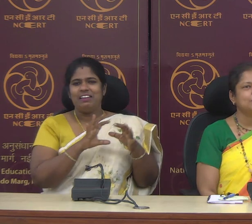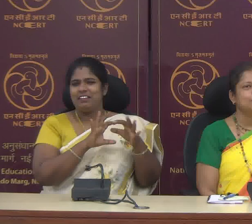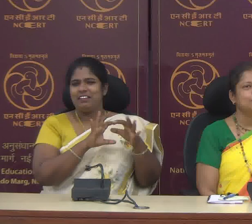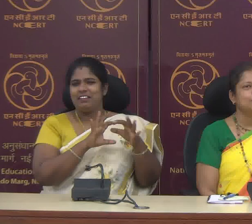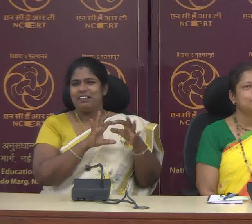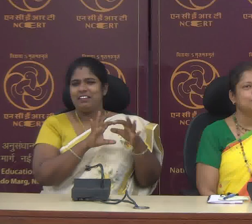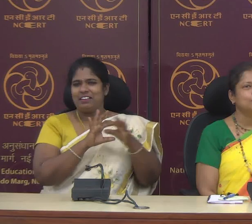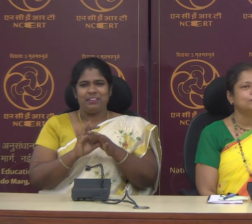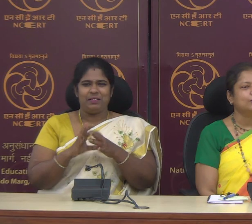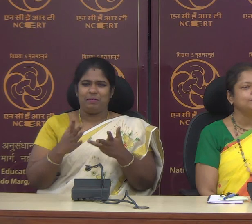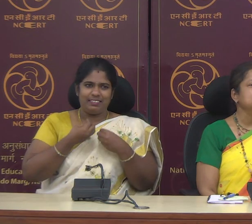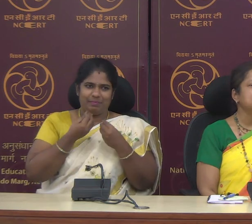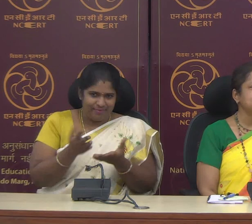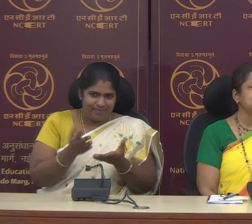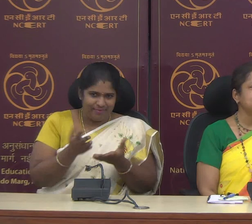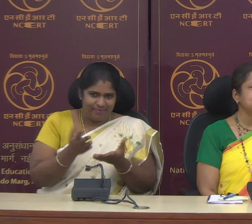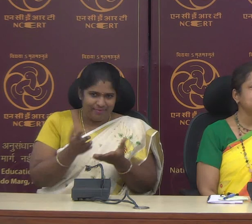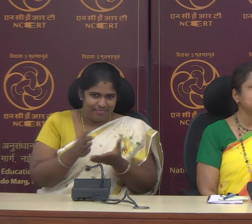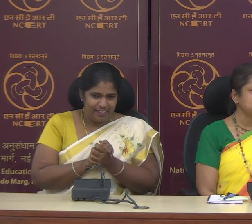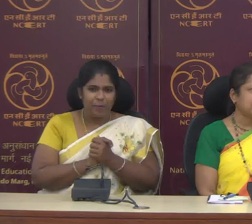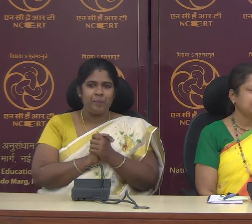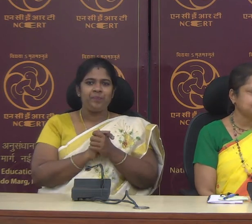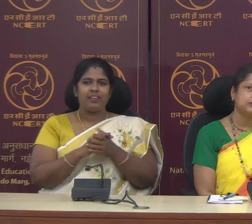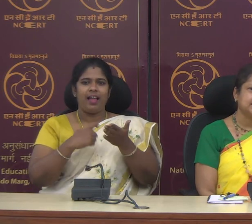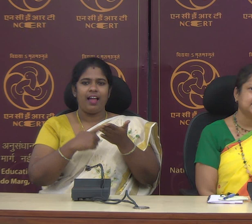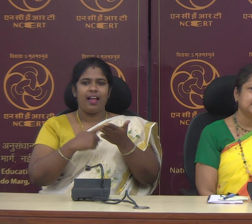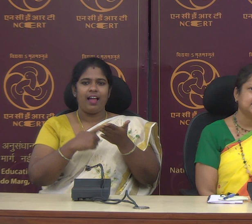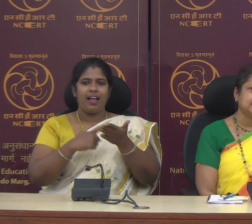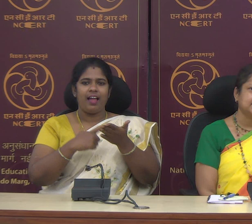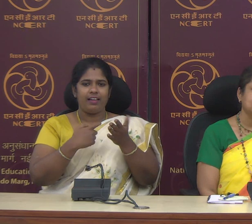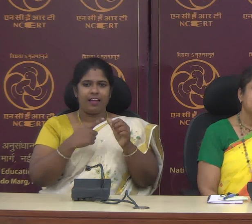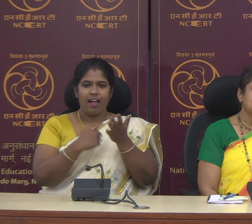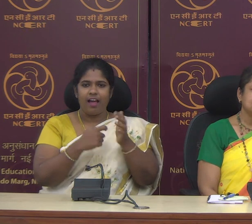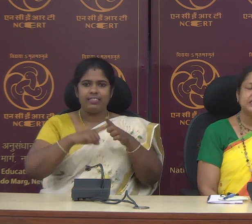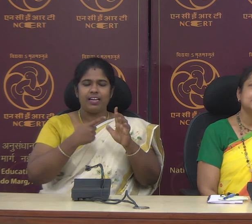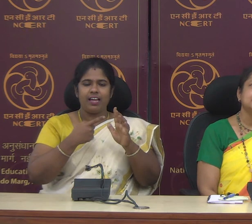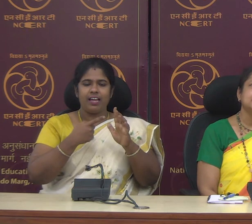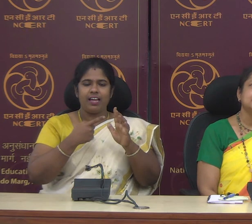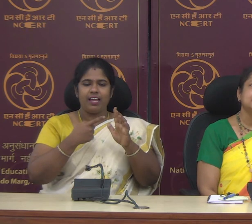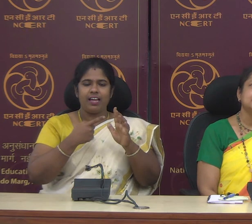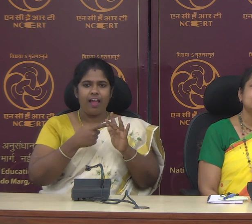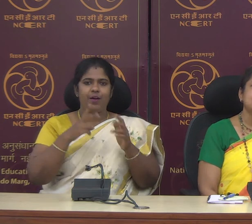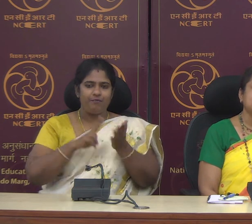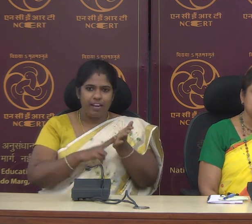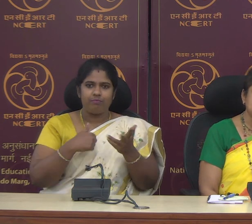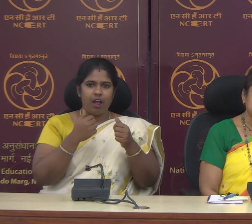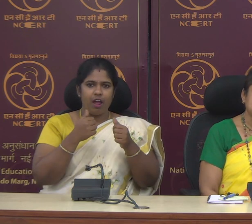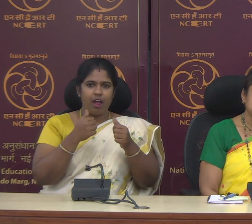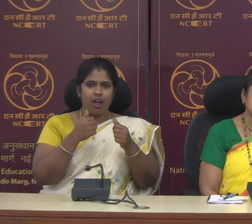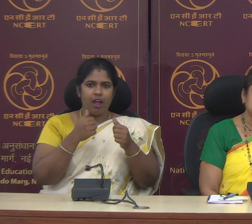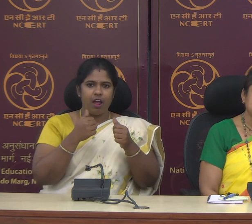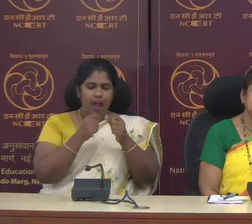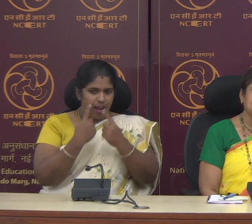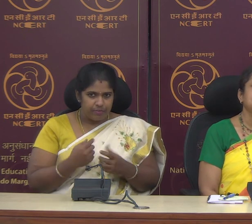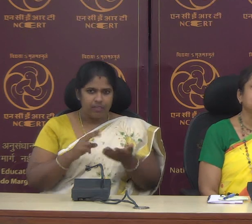दिस इज गिवन मी क्यू फ्रॉम राजीव जी ने जो कहा असेसमेंट को लेकर के। असेसमेंट जिस तरह से NIOS